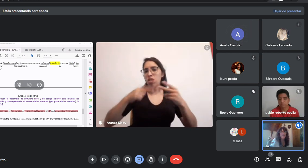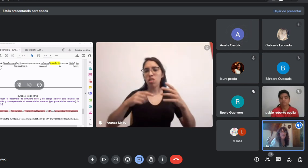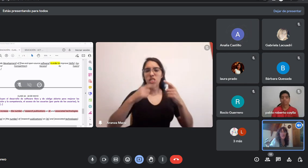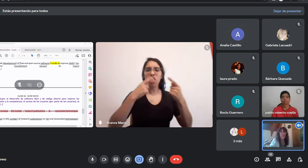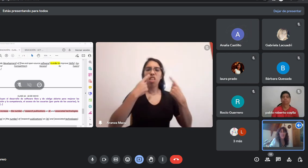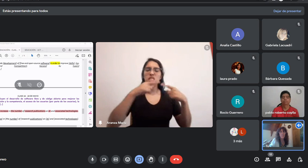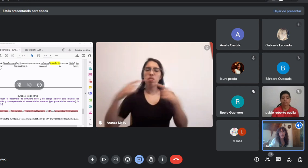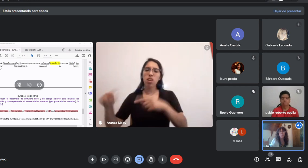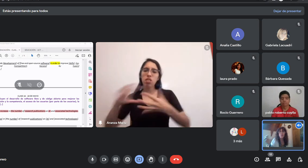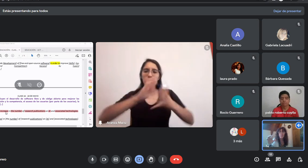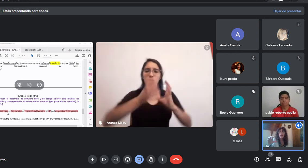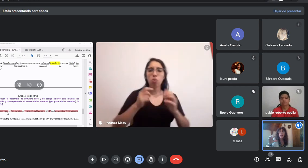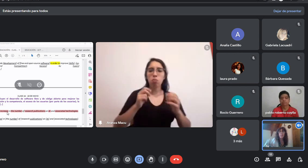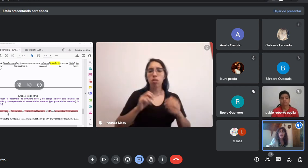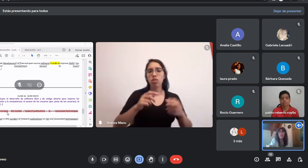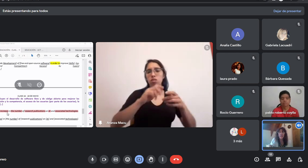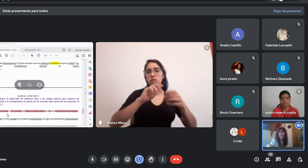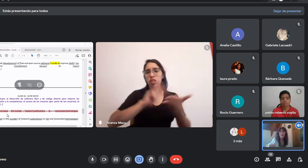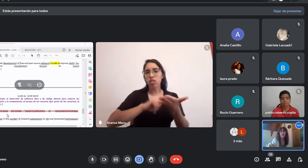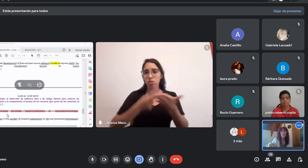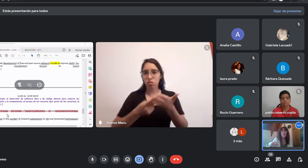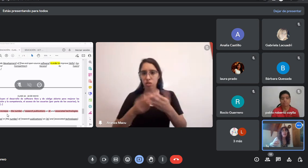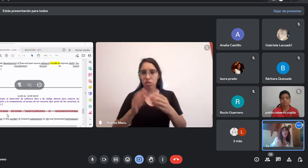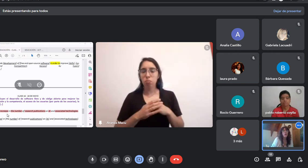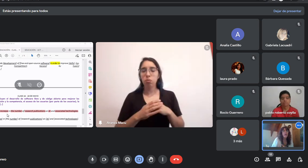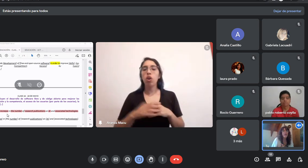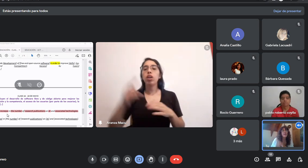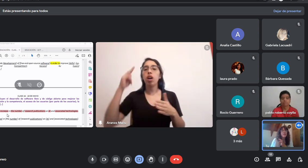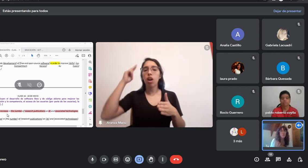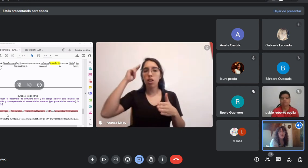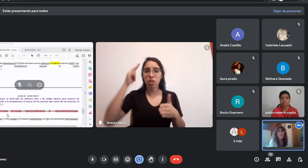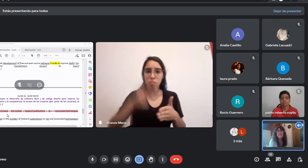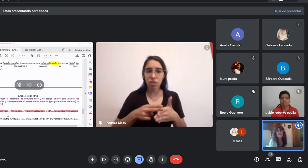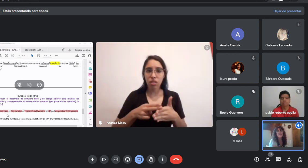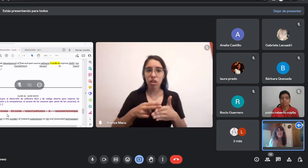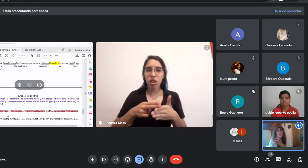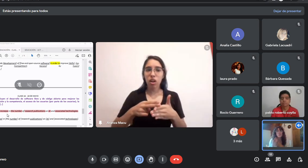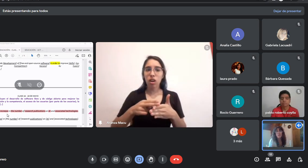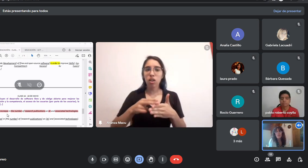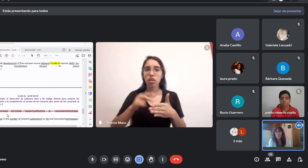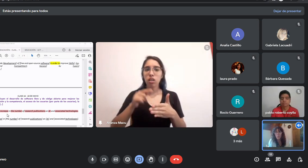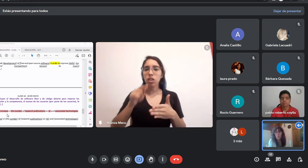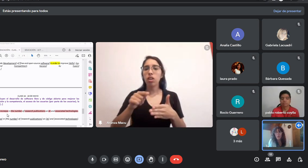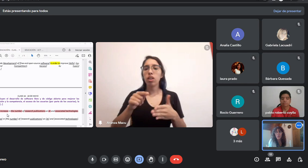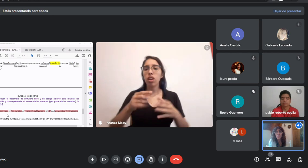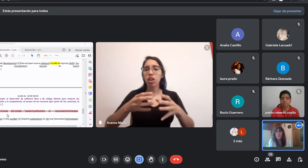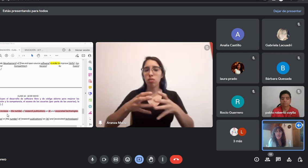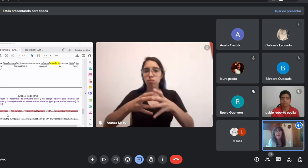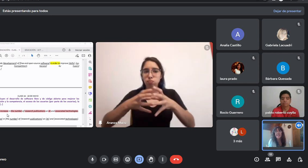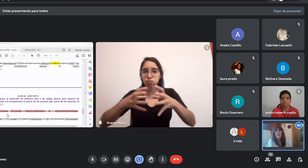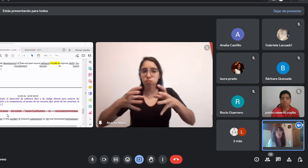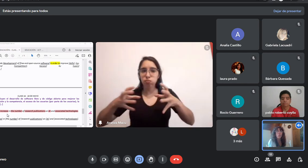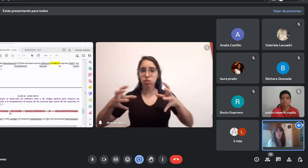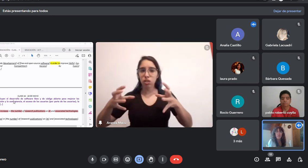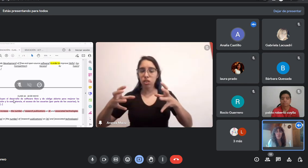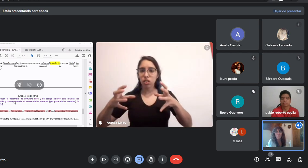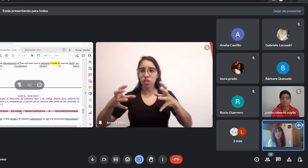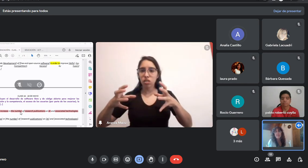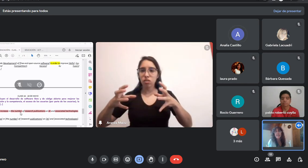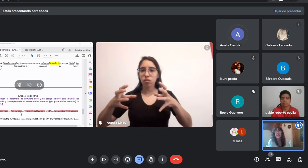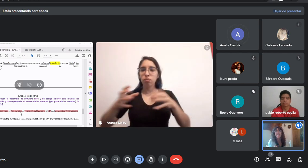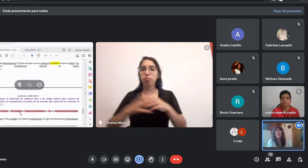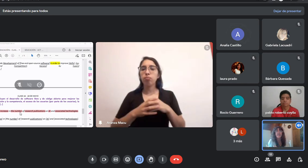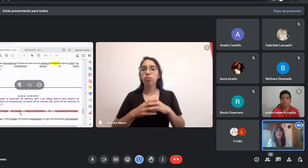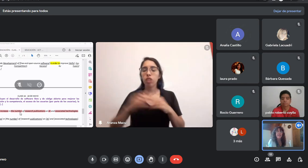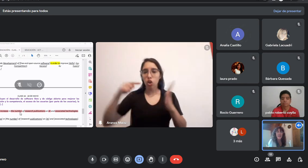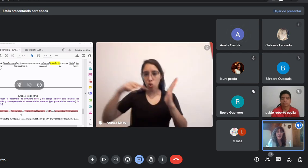están bien. Pero siempre respetar que increase es el sustantivo núcleo, ¿sí? En el número, que puede ser